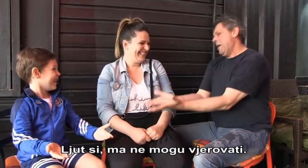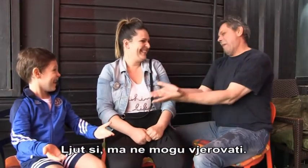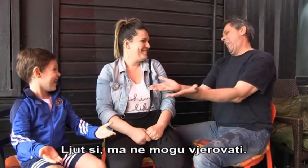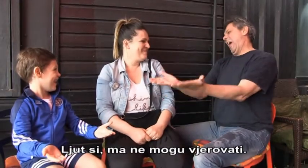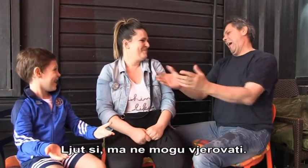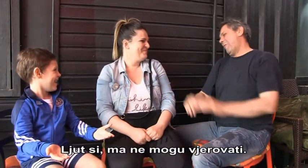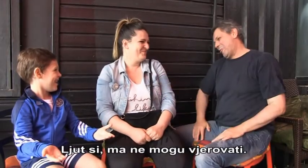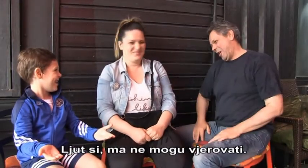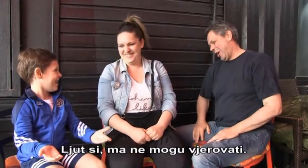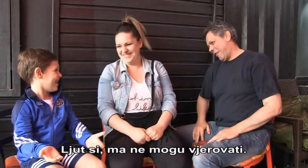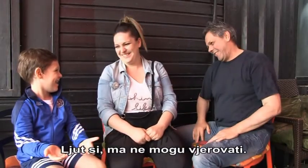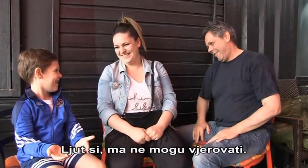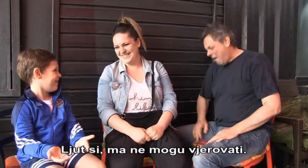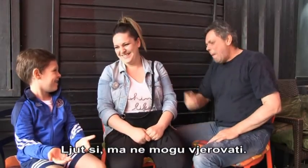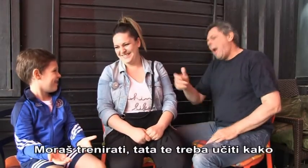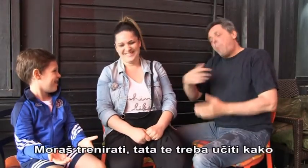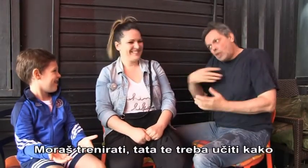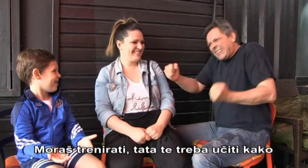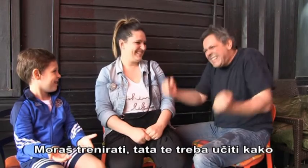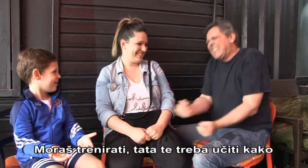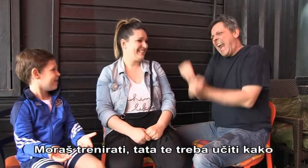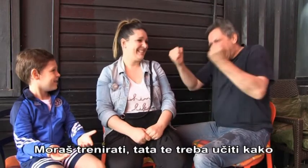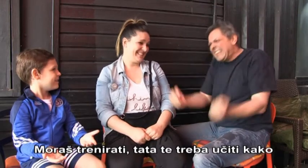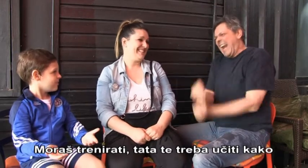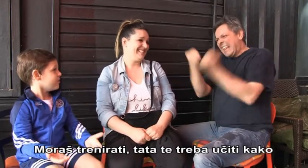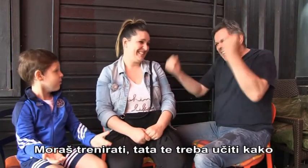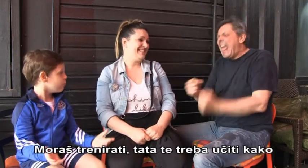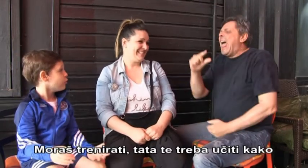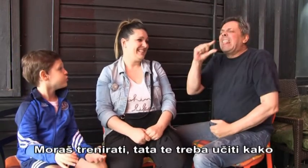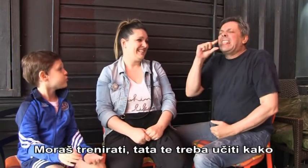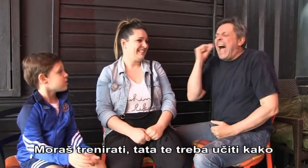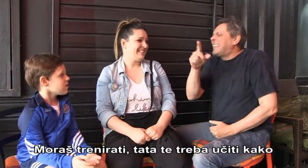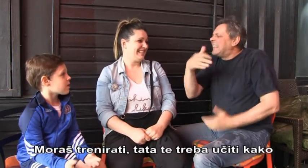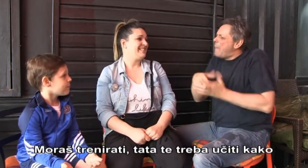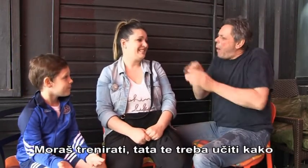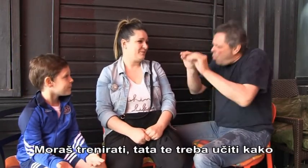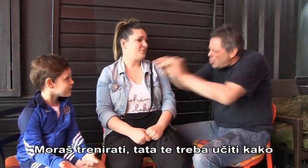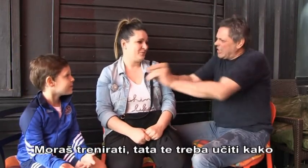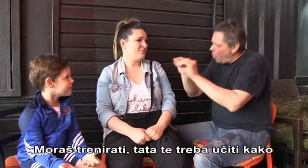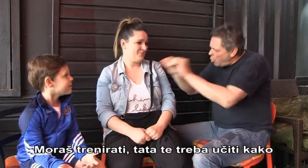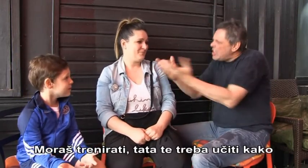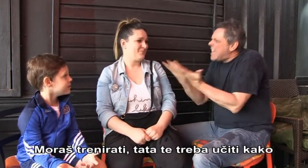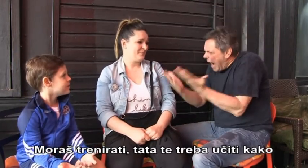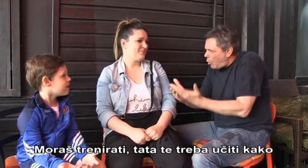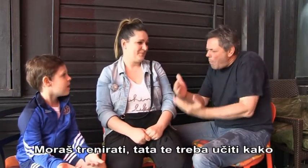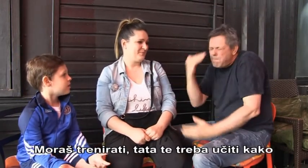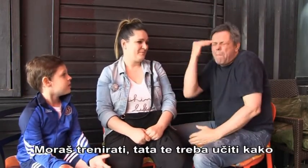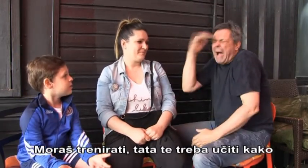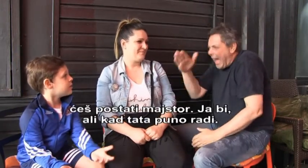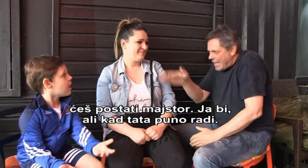A ne mogu vjerovat. No, možeš, trenim. Tata, treba učiti kako